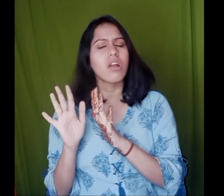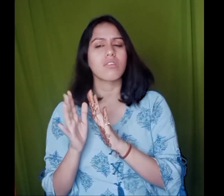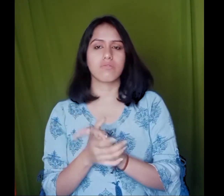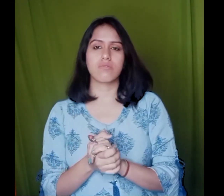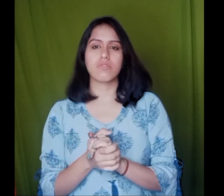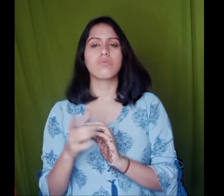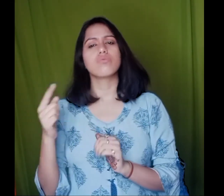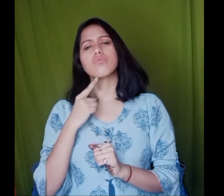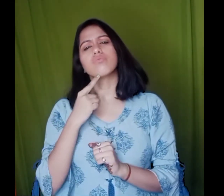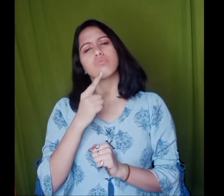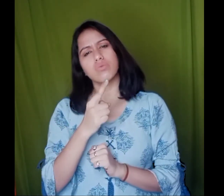उठाना पड़ेगा।